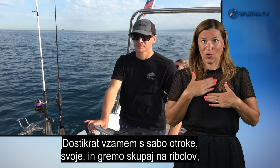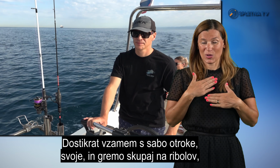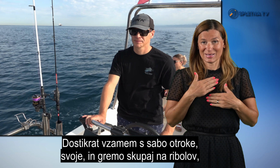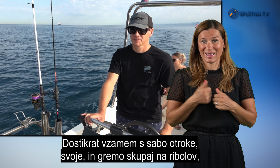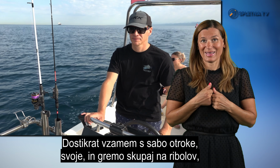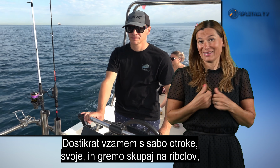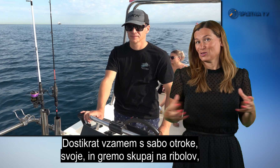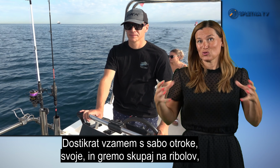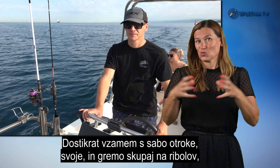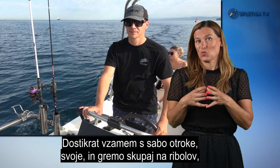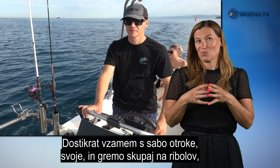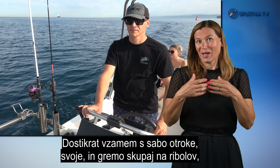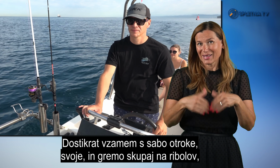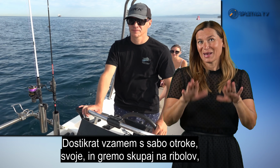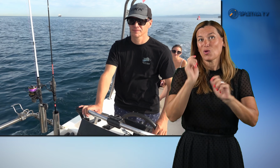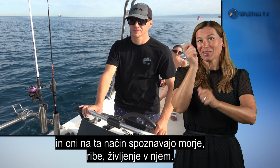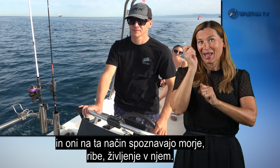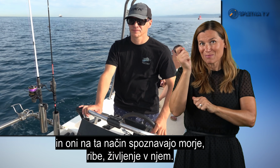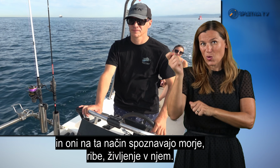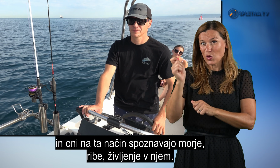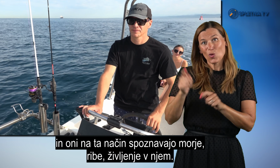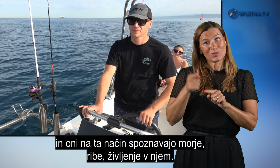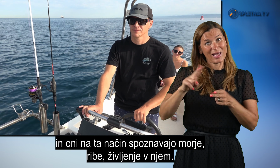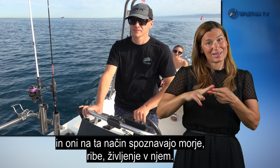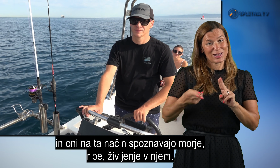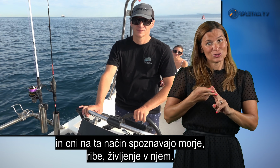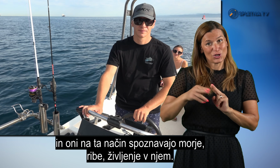svoje in gremo skupaj na ribolov in oni na ta način